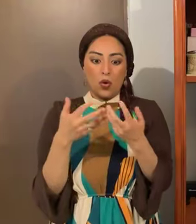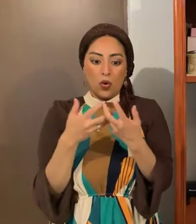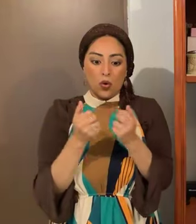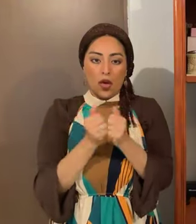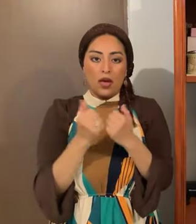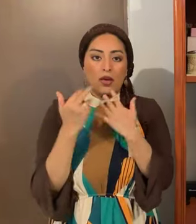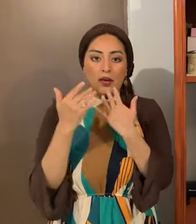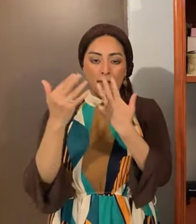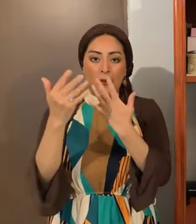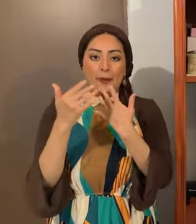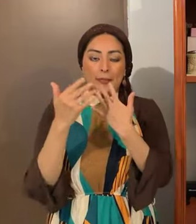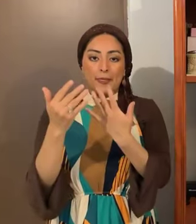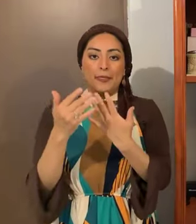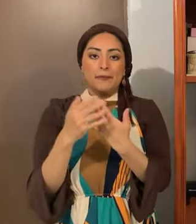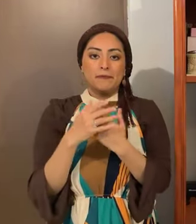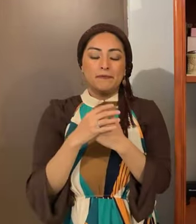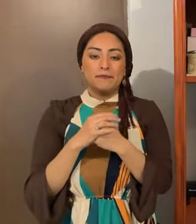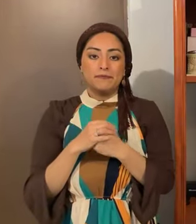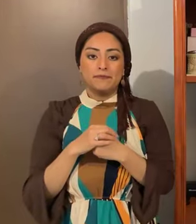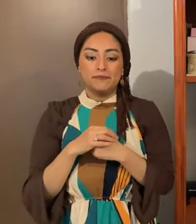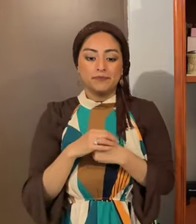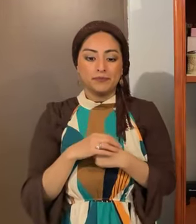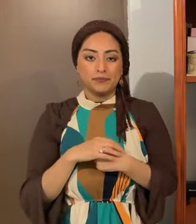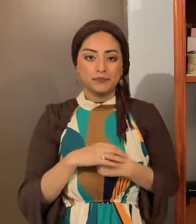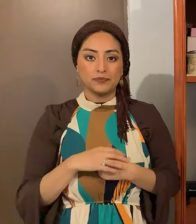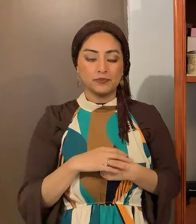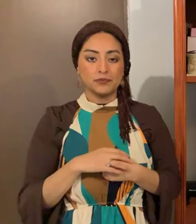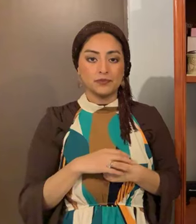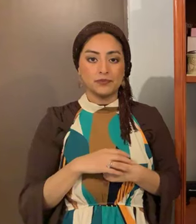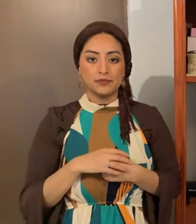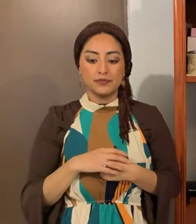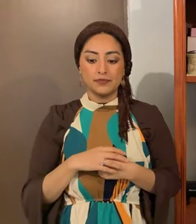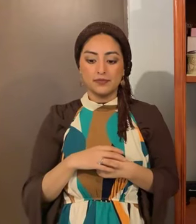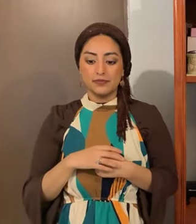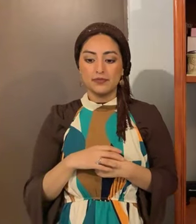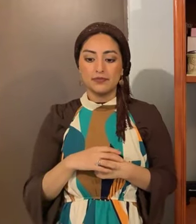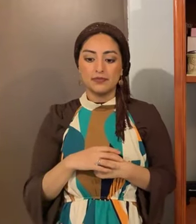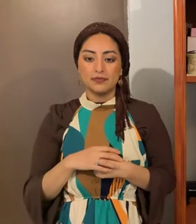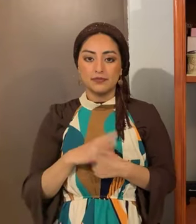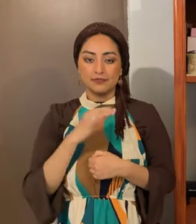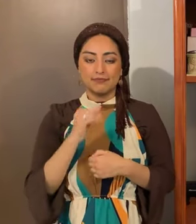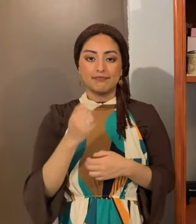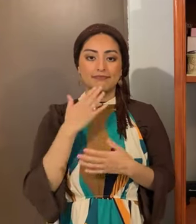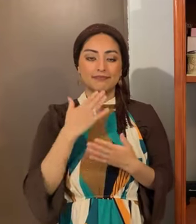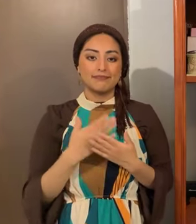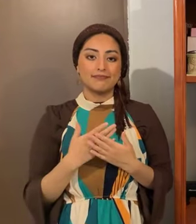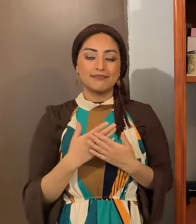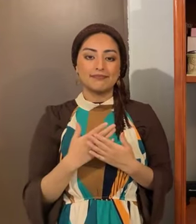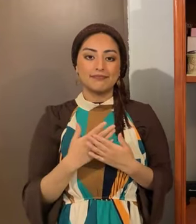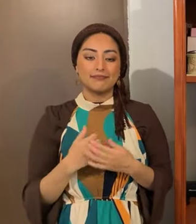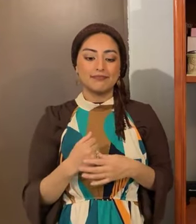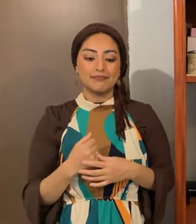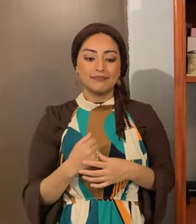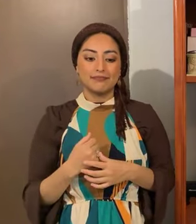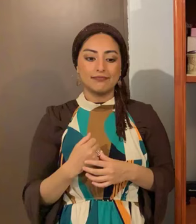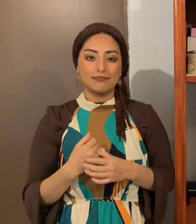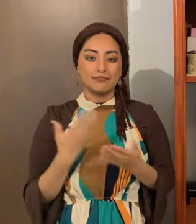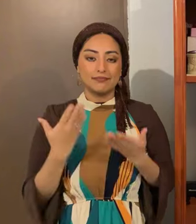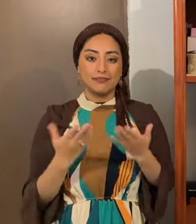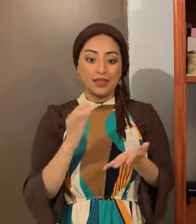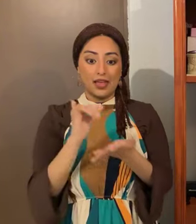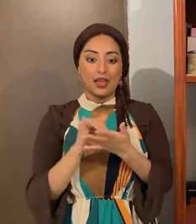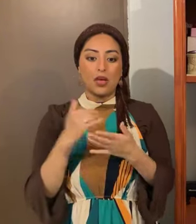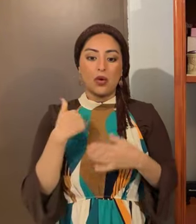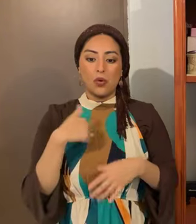cada vez que le cantemos al Eterno, conviene que lo tengamos presente. Es bueno porque seguramente así le